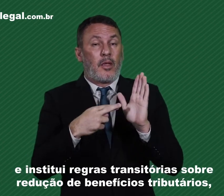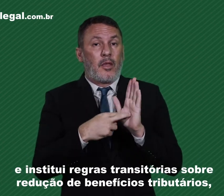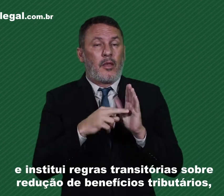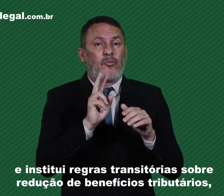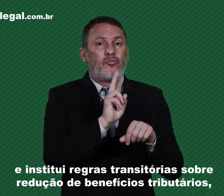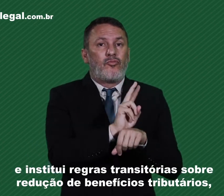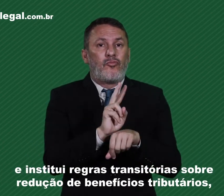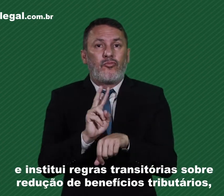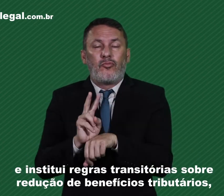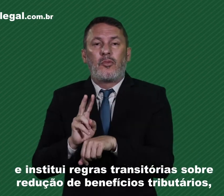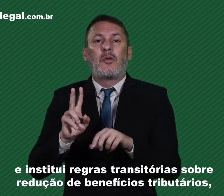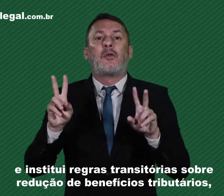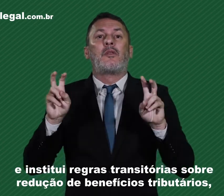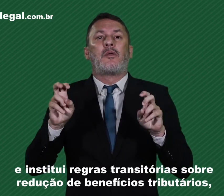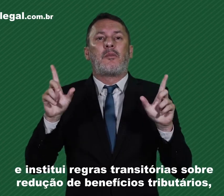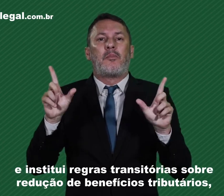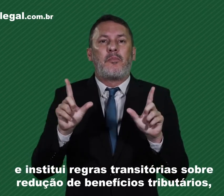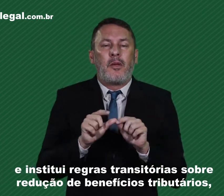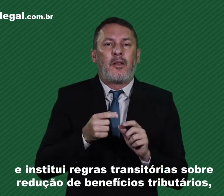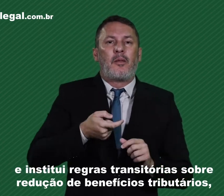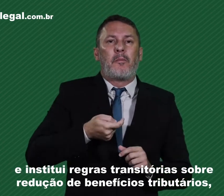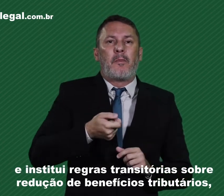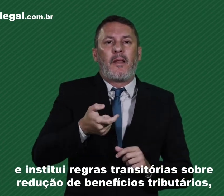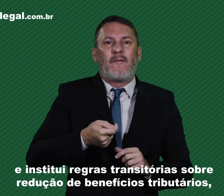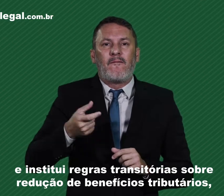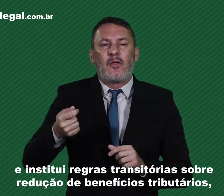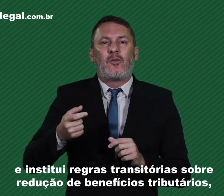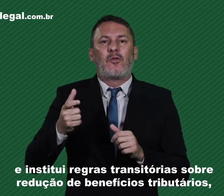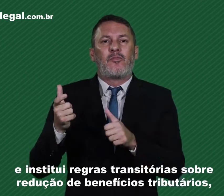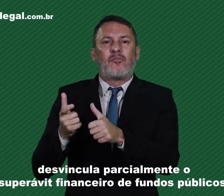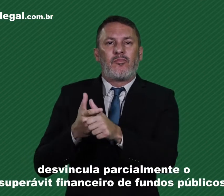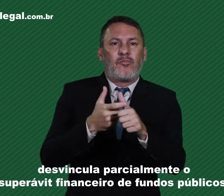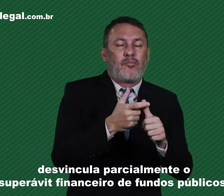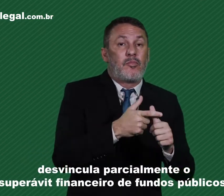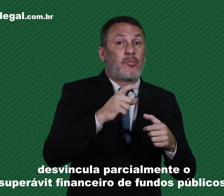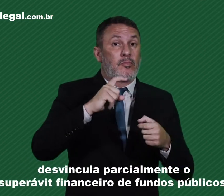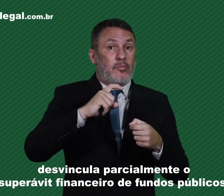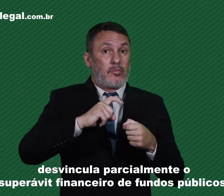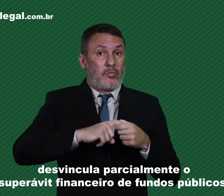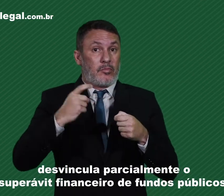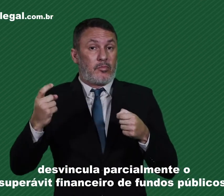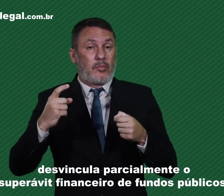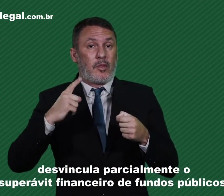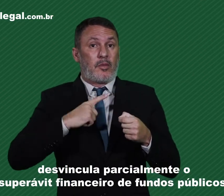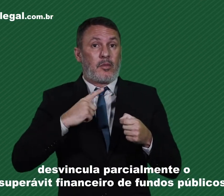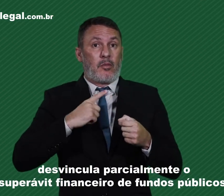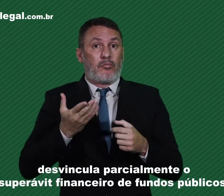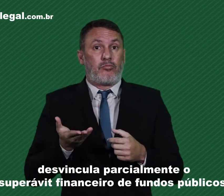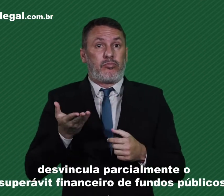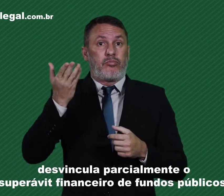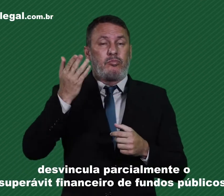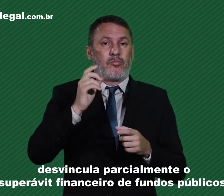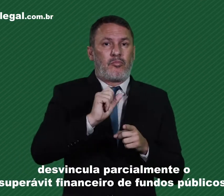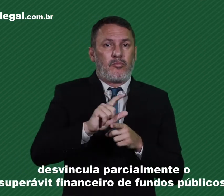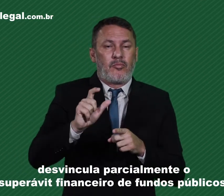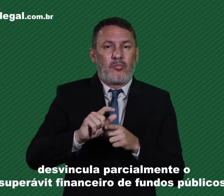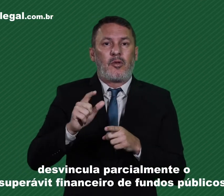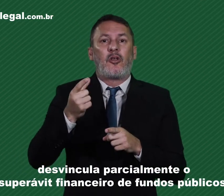transitórias sobre redução de benefícios tributários e parcialmente o superávit financeiro de